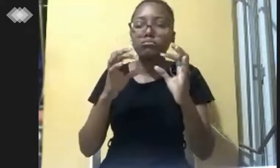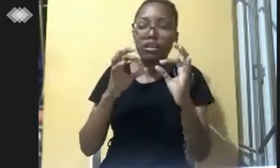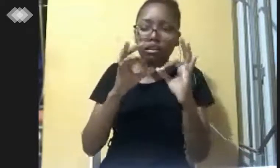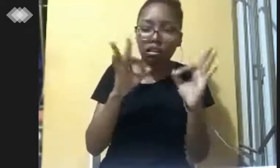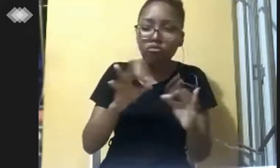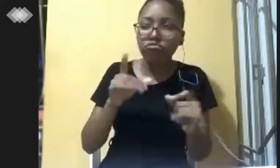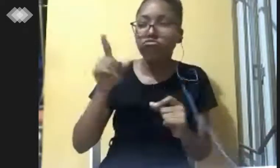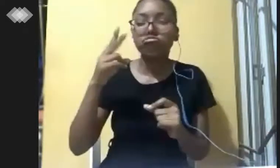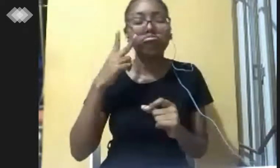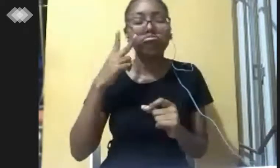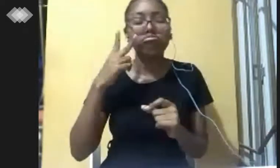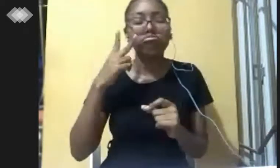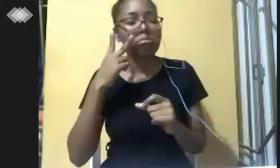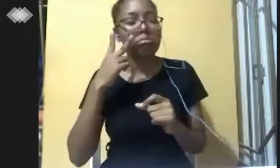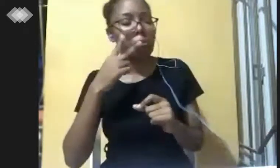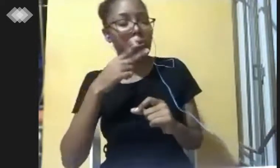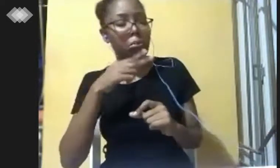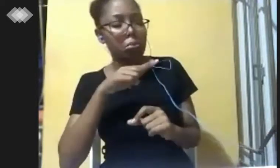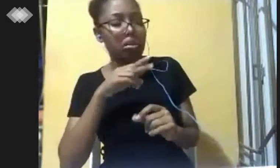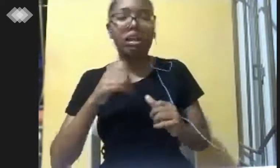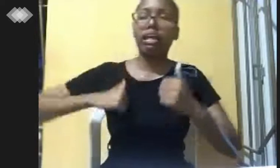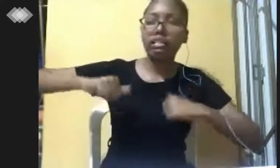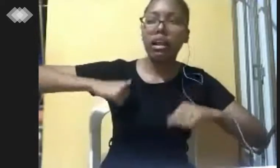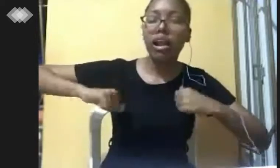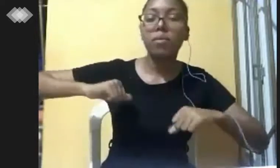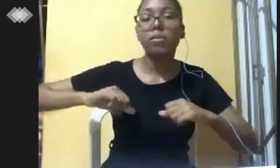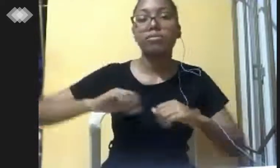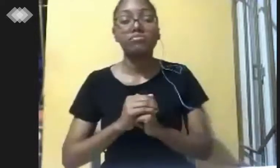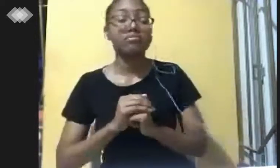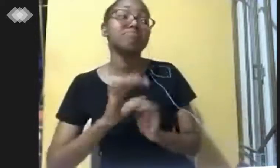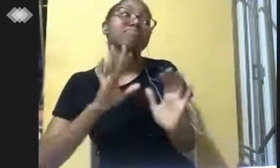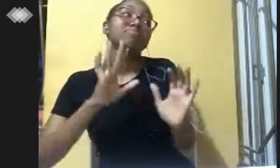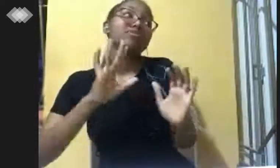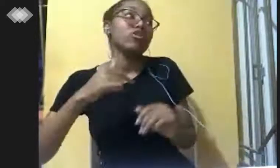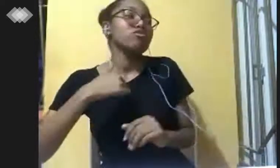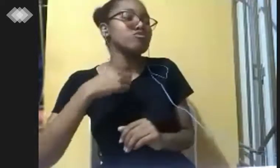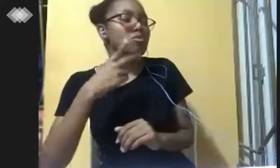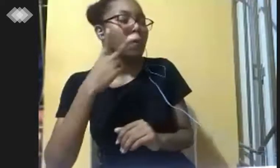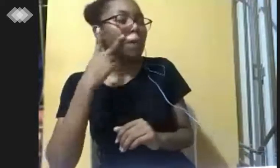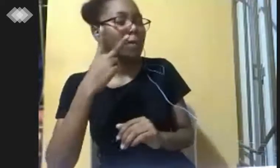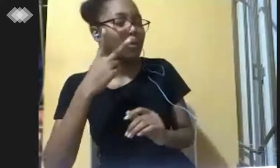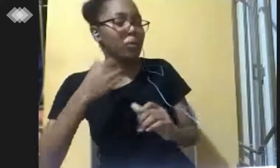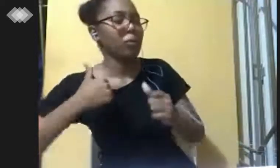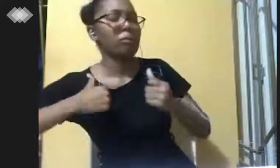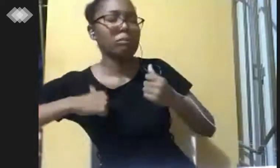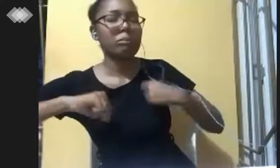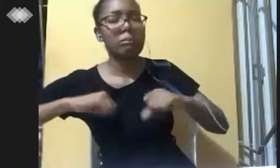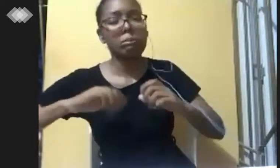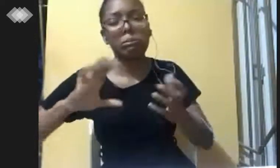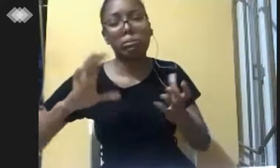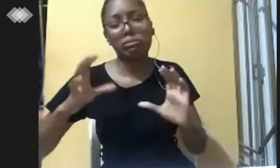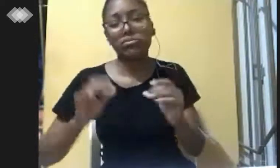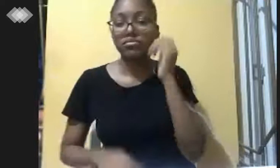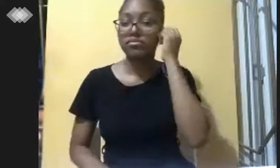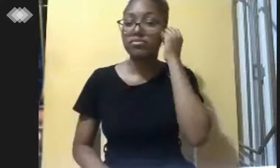como dramática. Tú estás, Estoy cogiendo como la escena de ella. Estoy cogiendo la escena. o